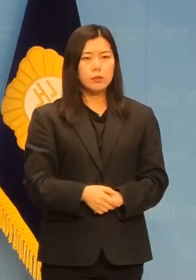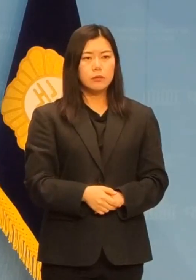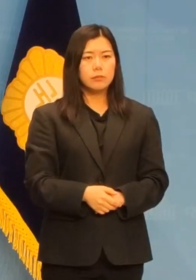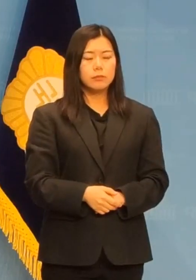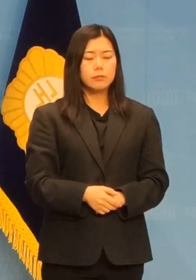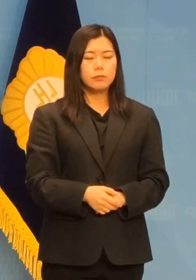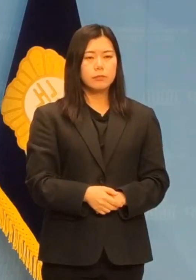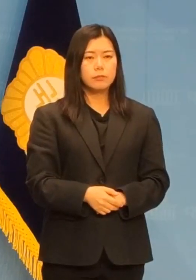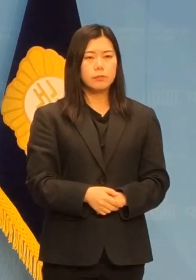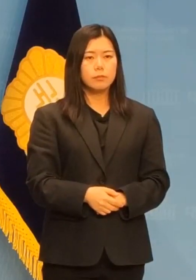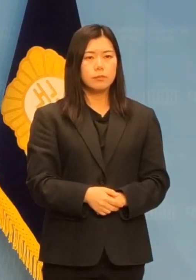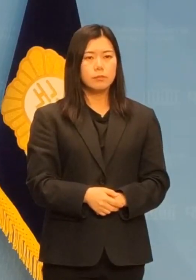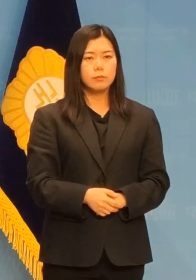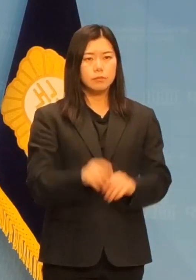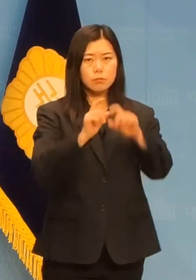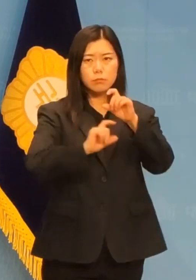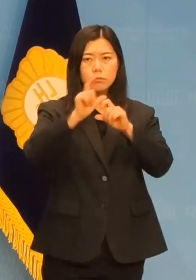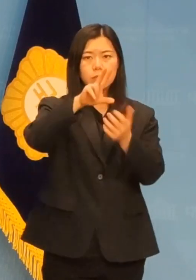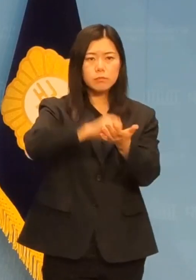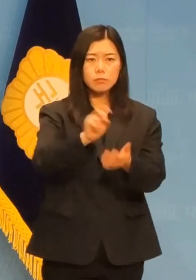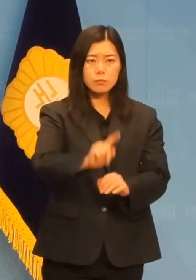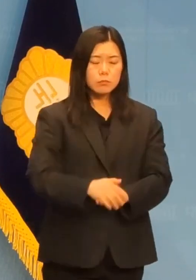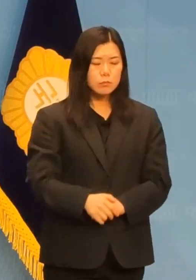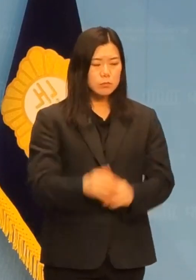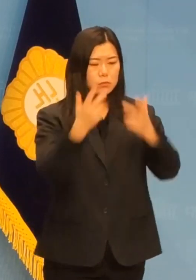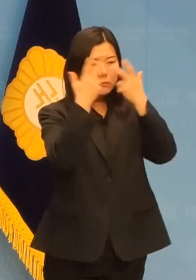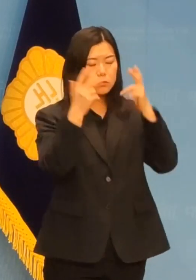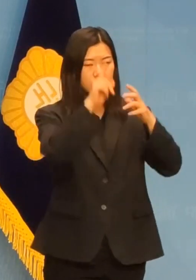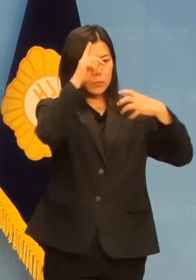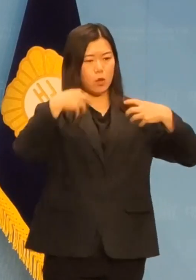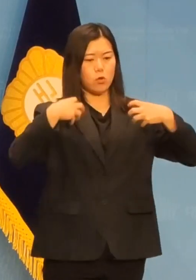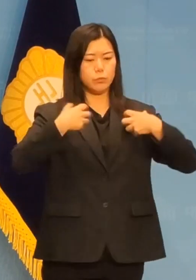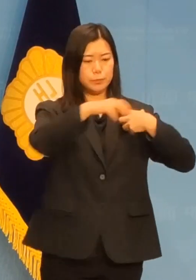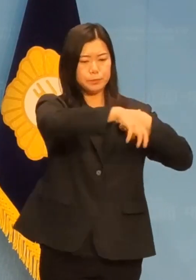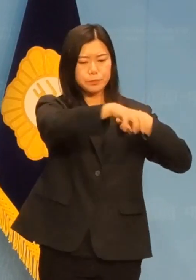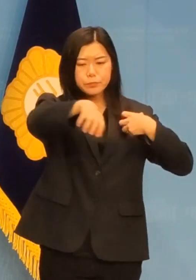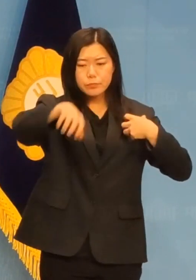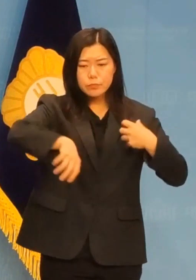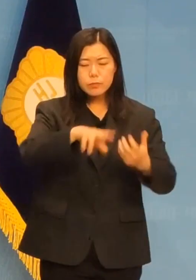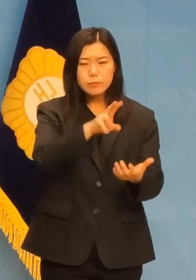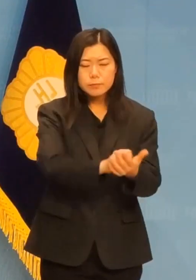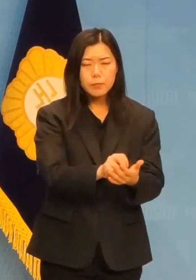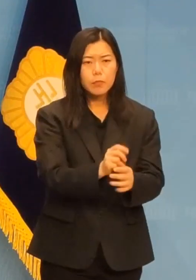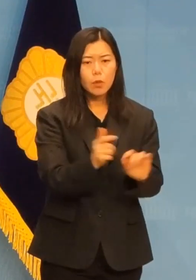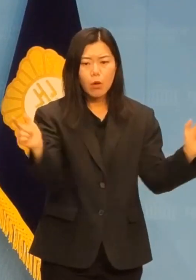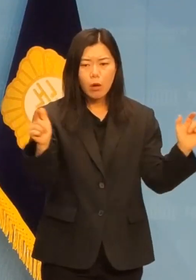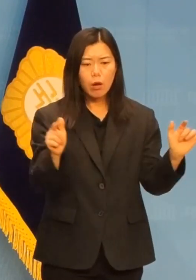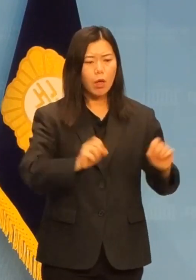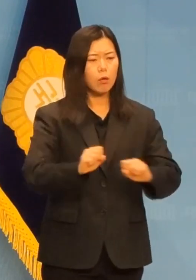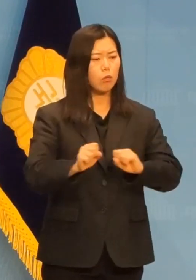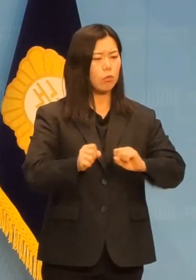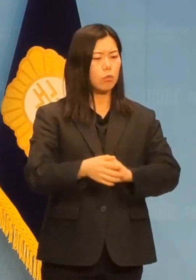충분합니다. 더 심각한 문제는 이재명 정부 곳곳에서 벌어지고 있는 실질적인